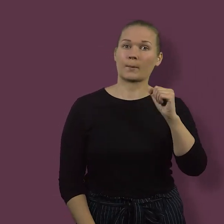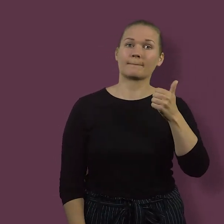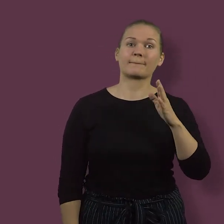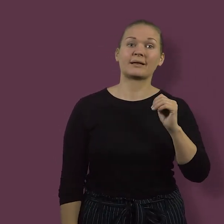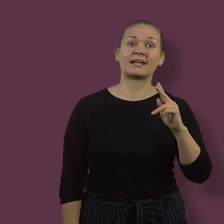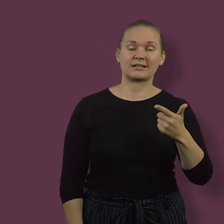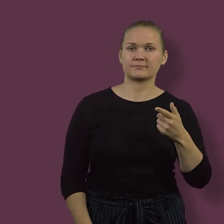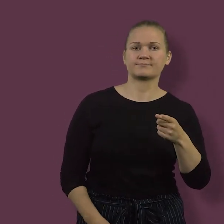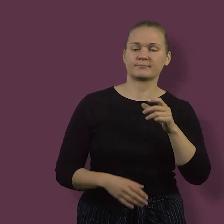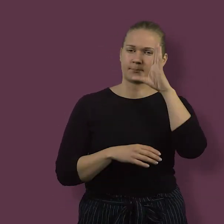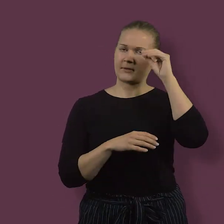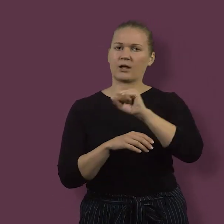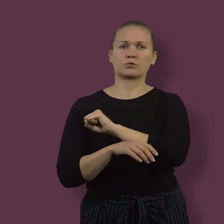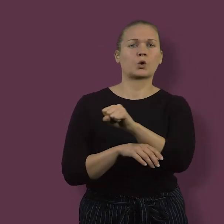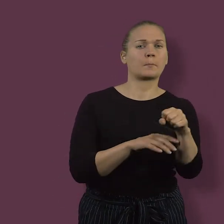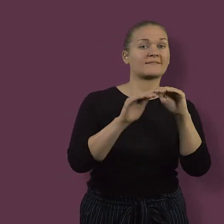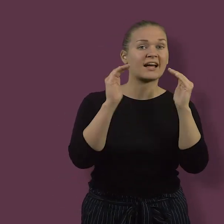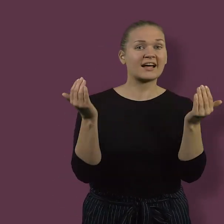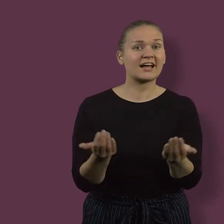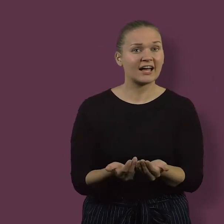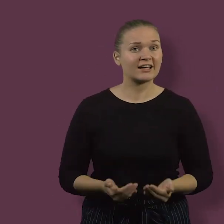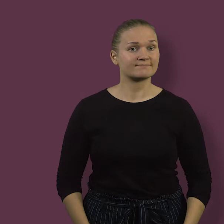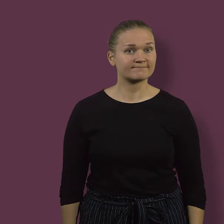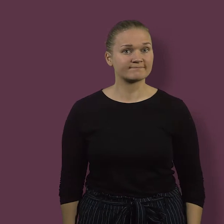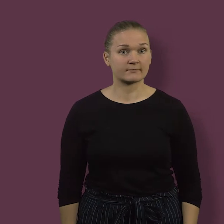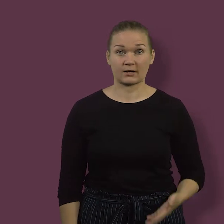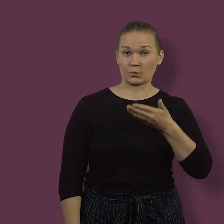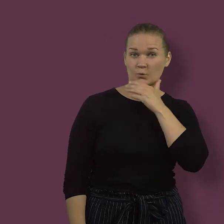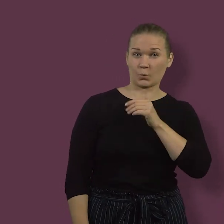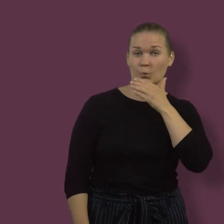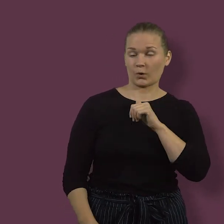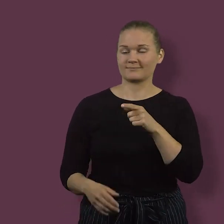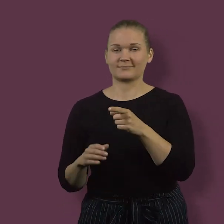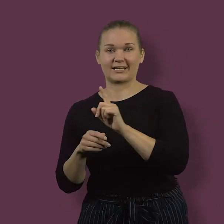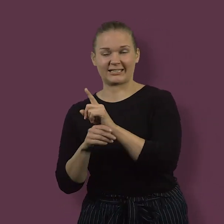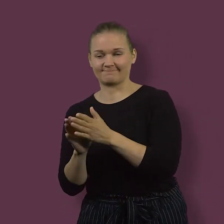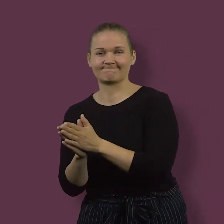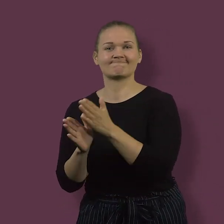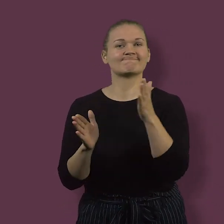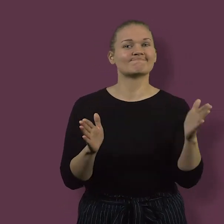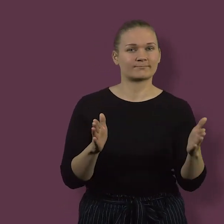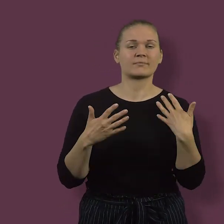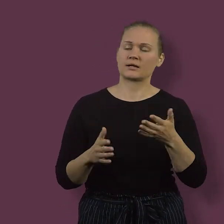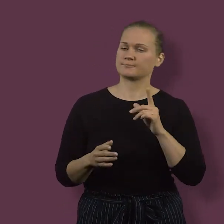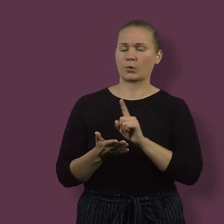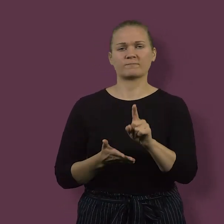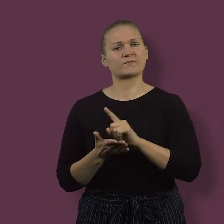att synliggöra, stärka och bekräfta dem i deras identitetssökande. Idun Baltzersen bygger